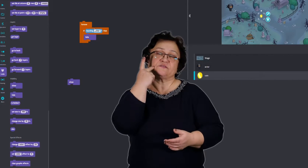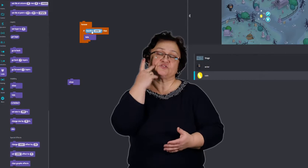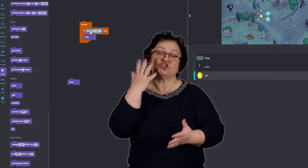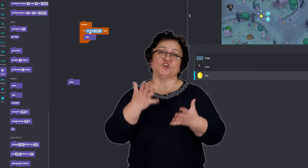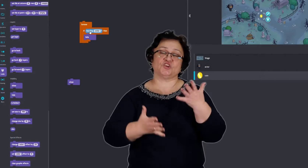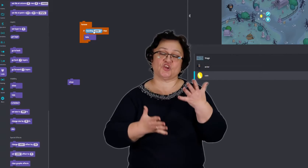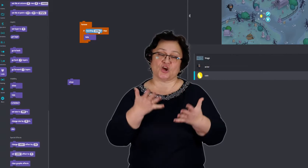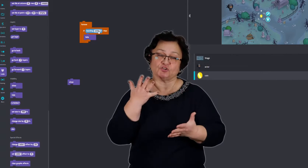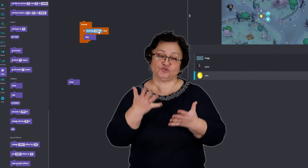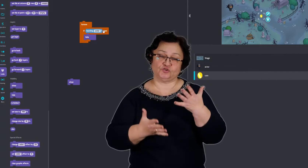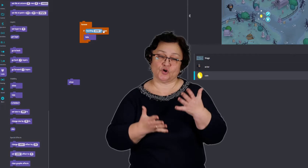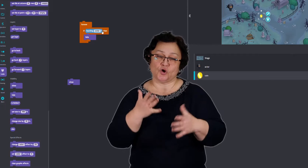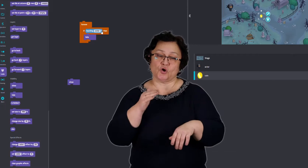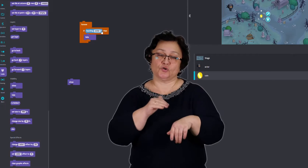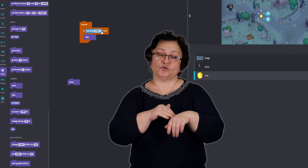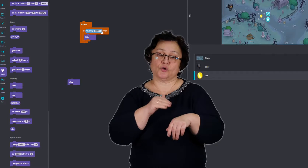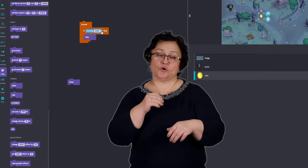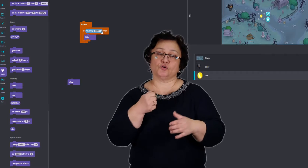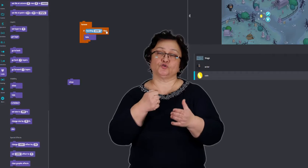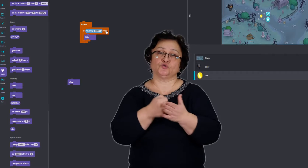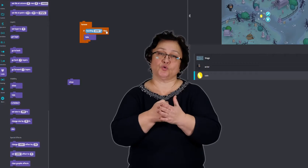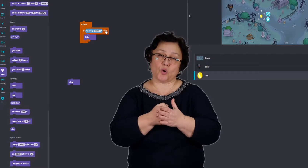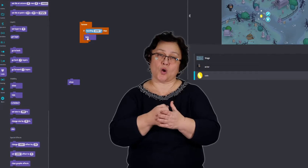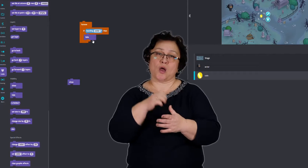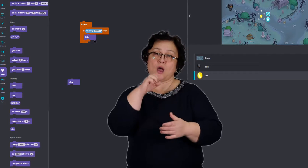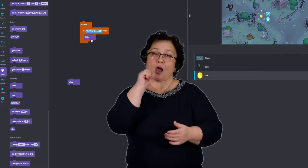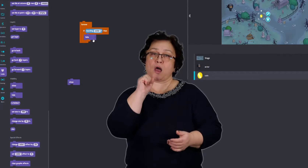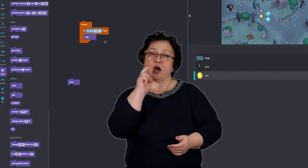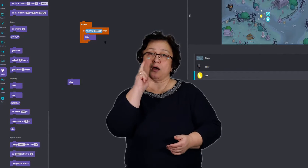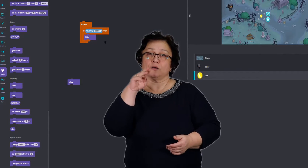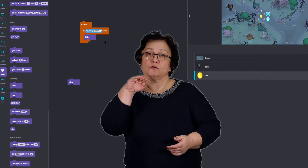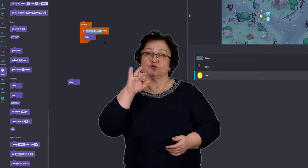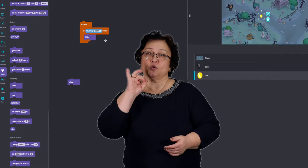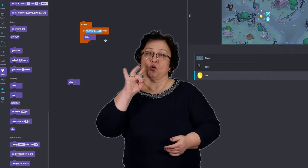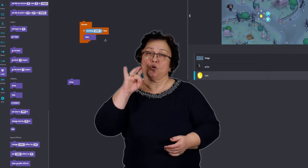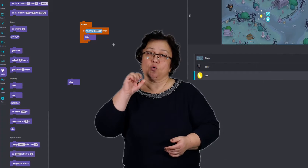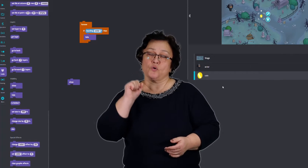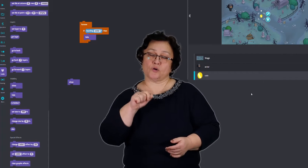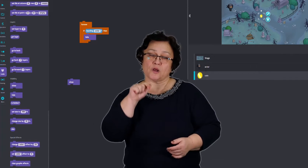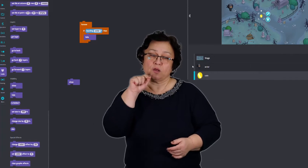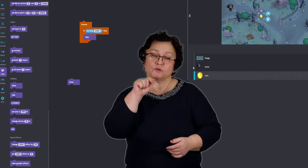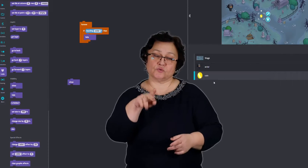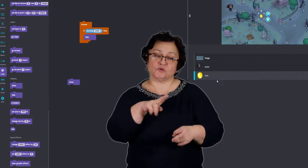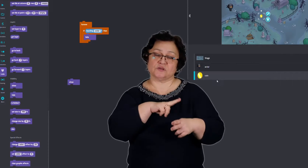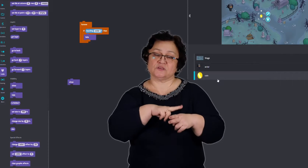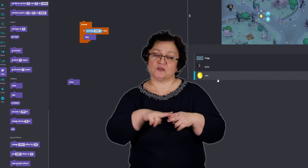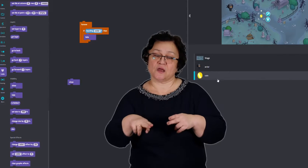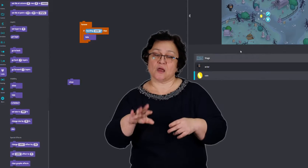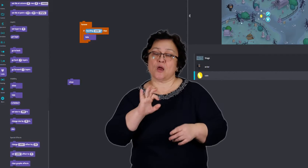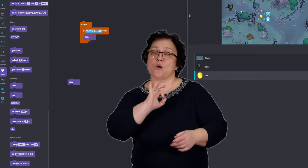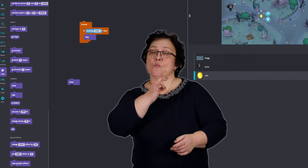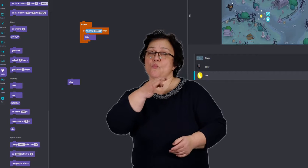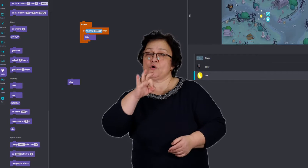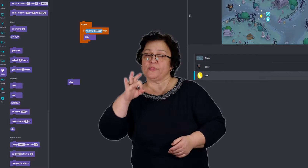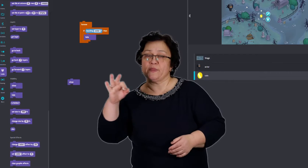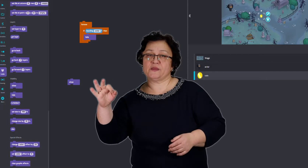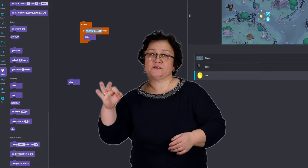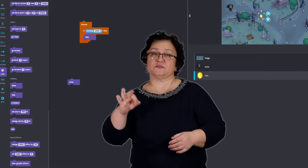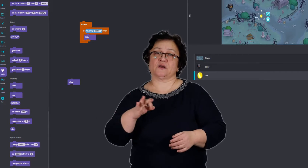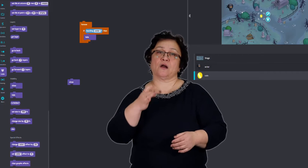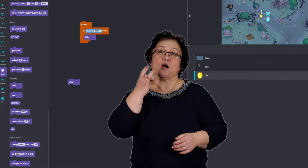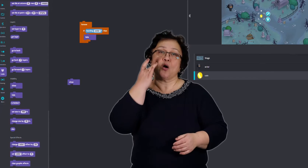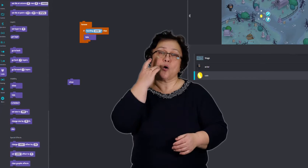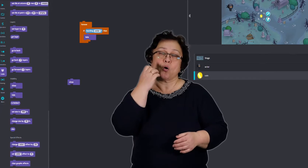якщо доторкається до актора, тоді зникає. Тому монетка кожен раз,